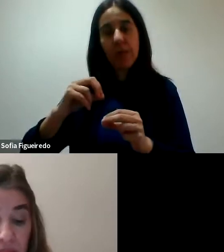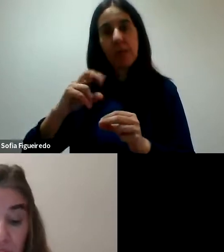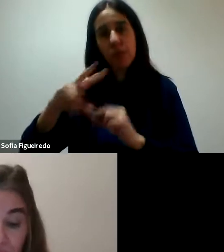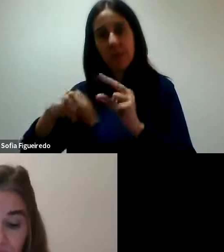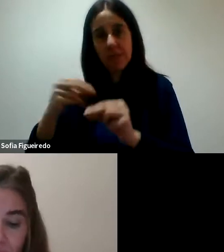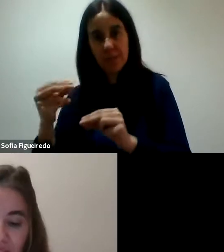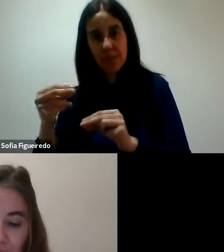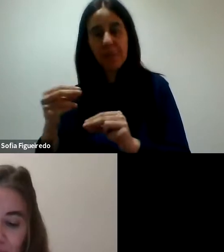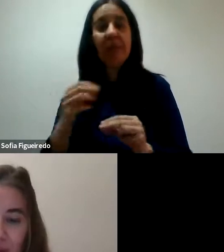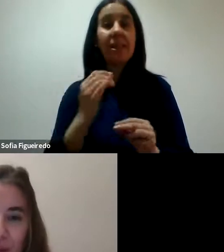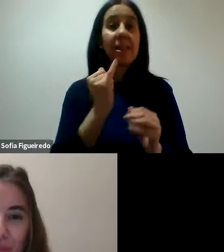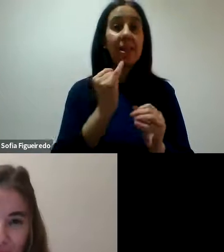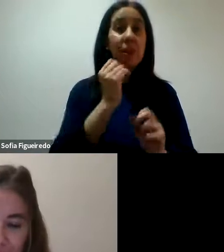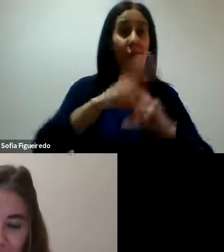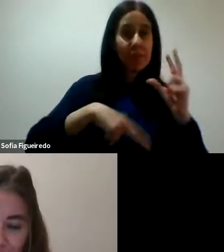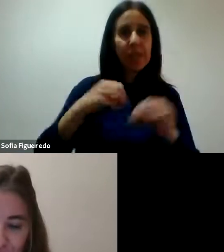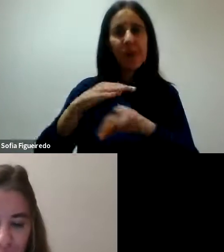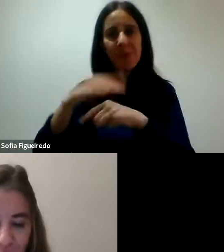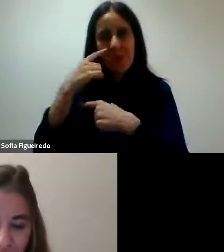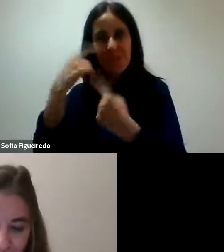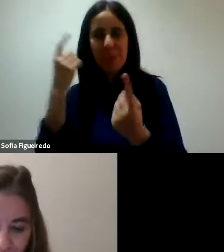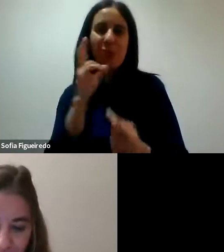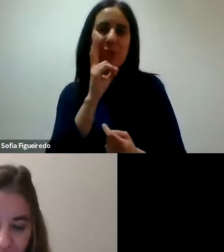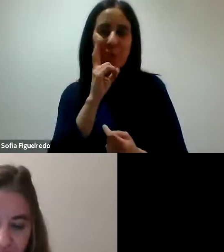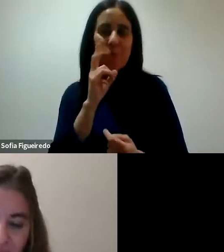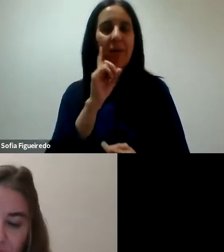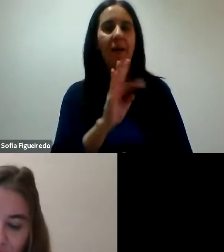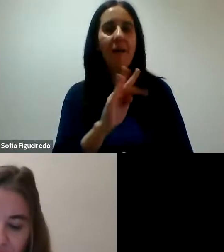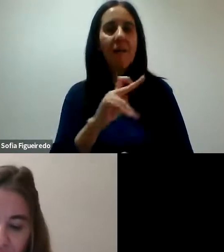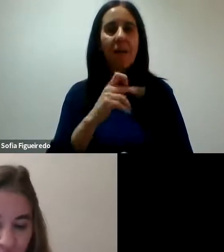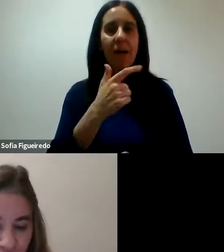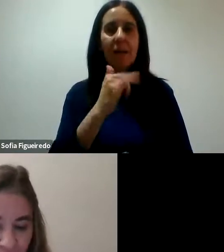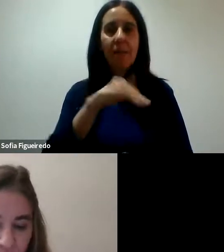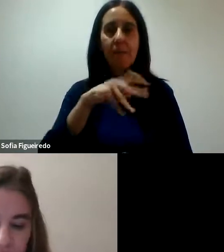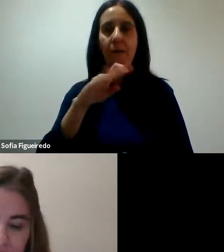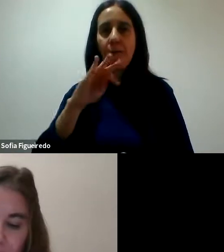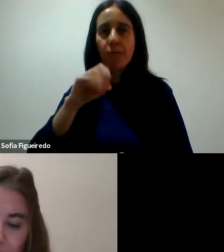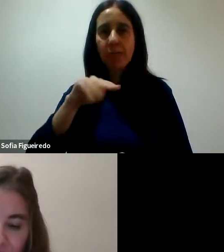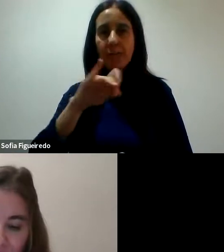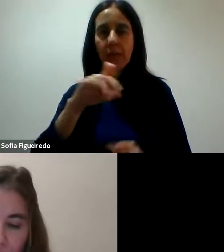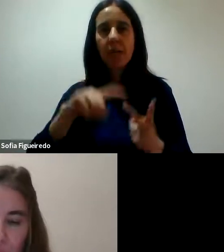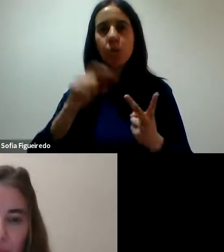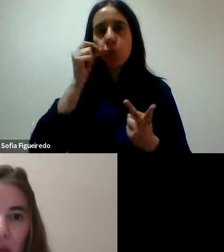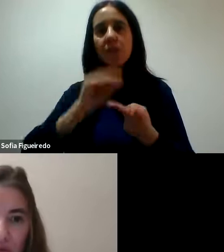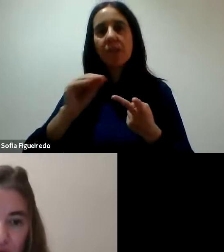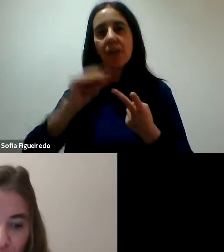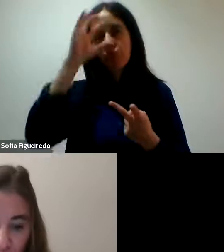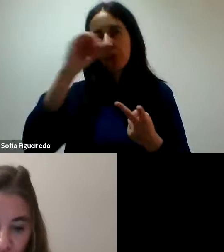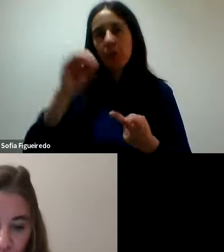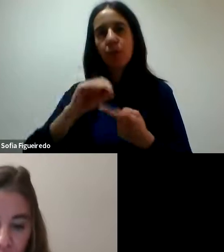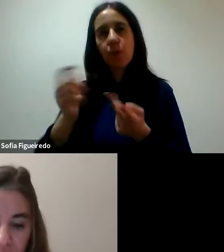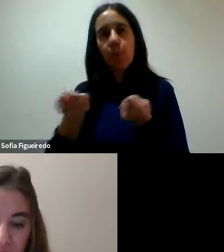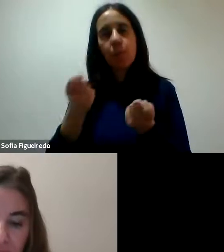e da Inovação e da Administração Pública, peço desculpa, Fátima Fonseca, e do Secretário de Estado da Administração Pública, o